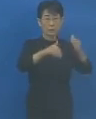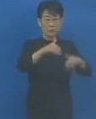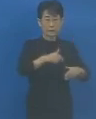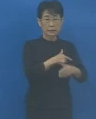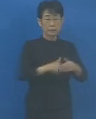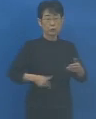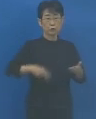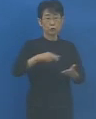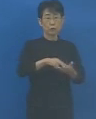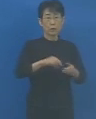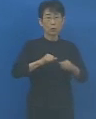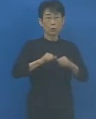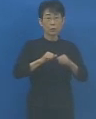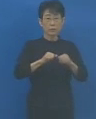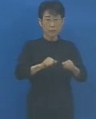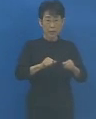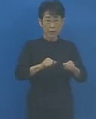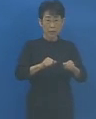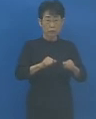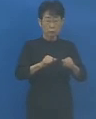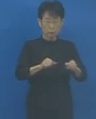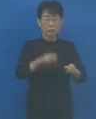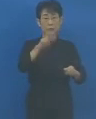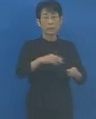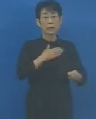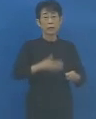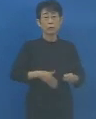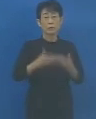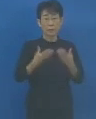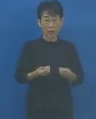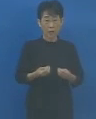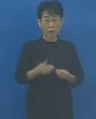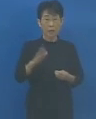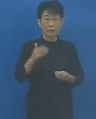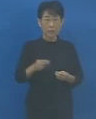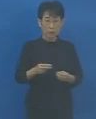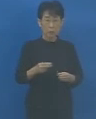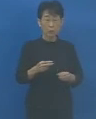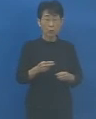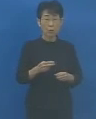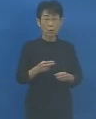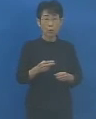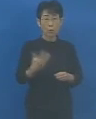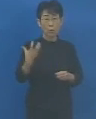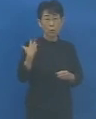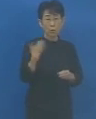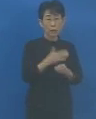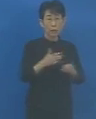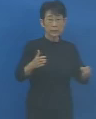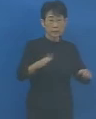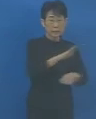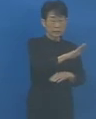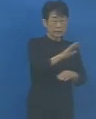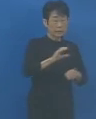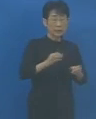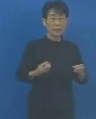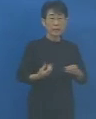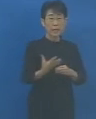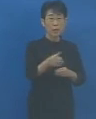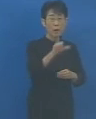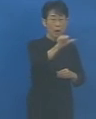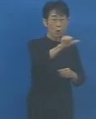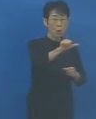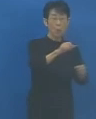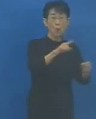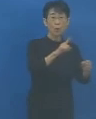に理解をしたんですけれども、任期が、まあ、 令和5年の9月まで、まあ要